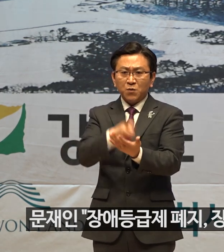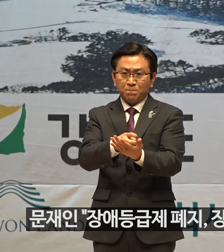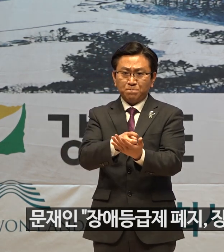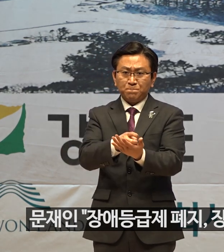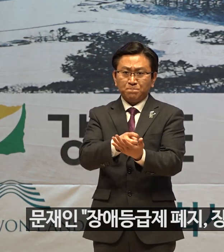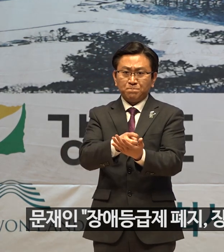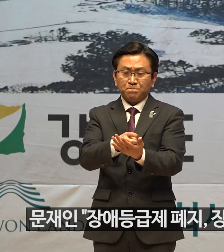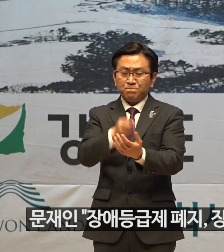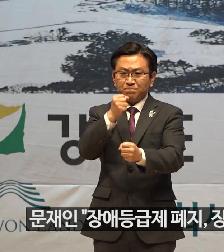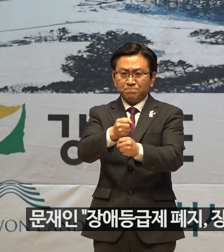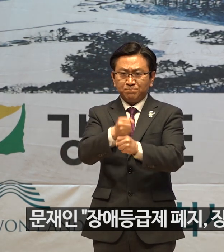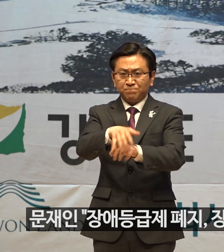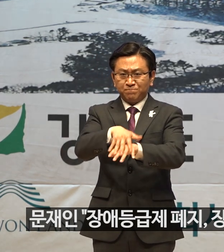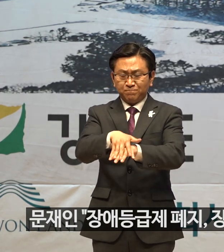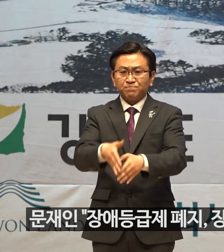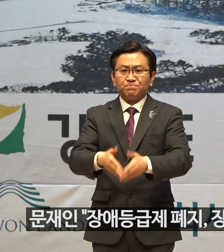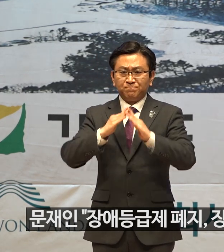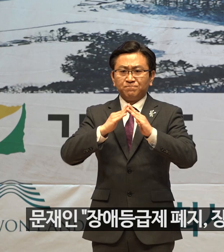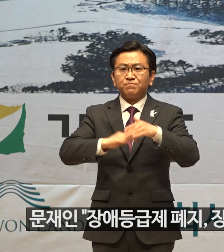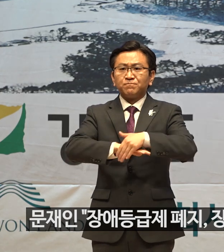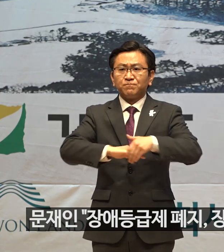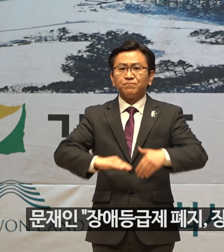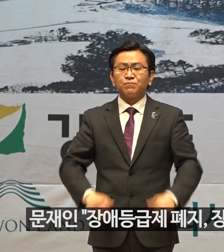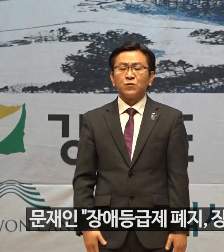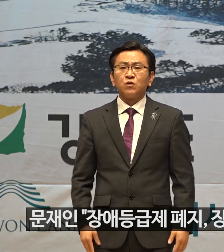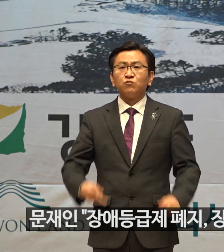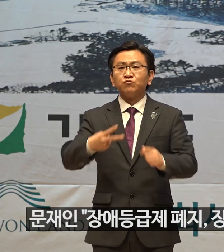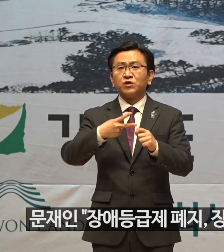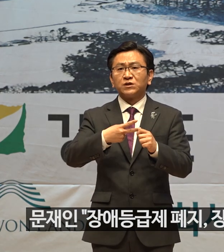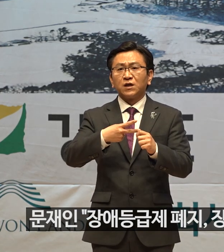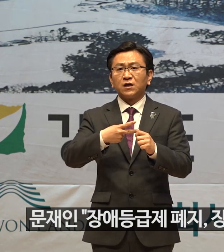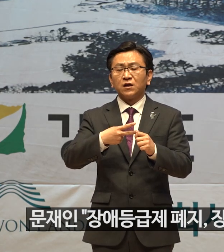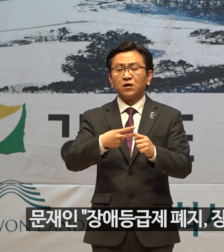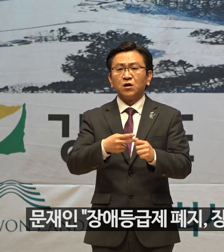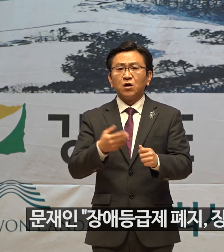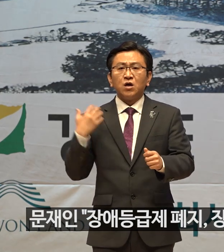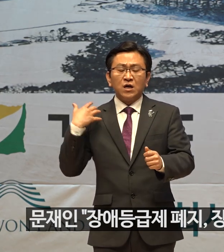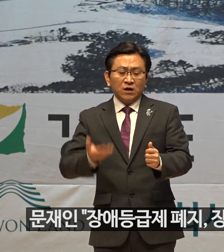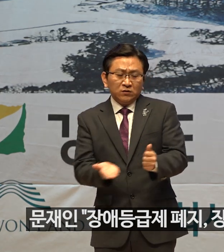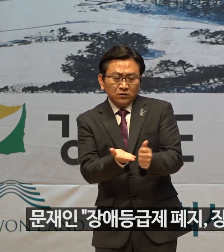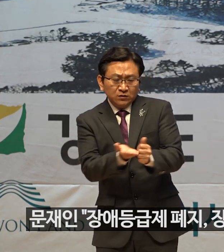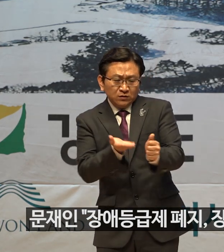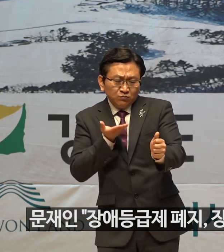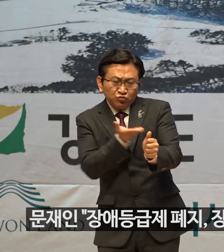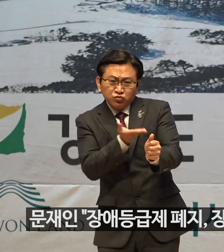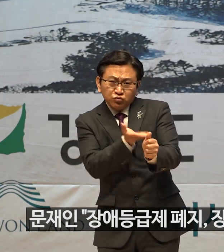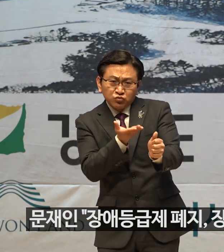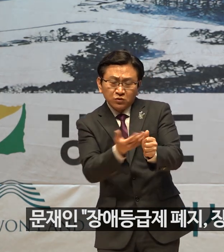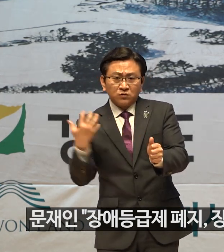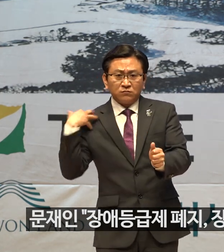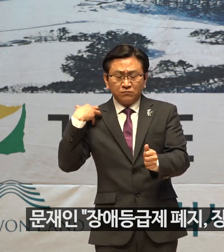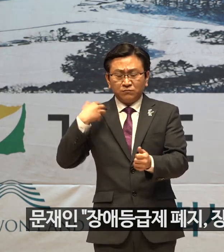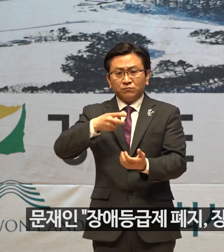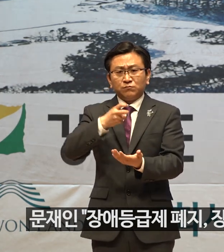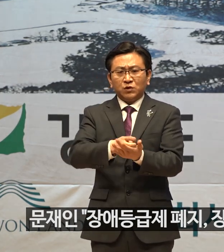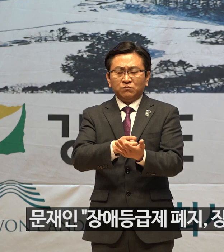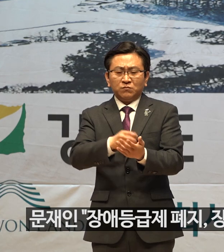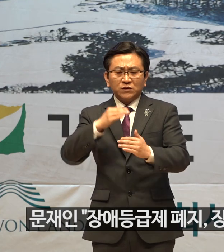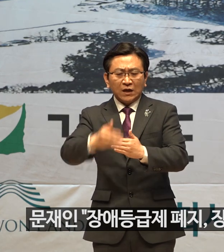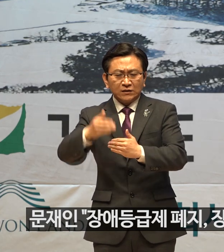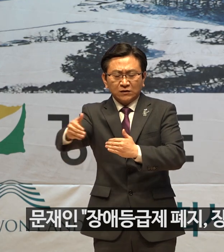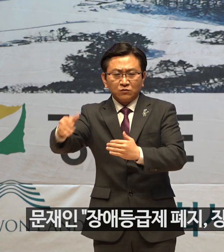제도를 구축하겠습니다. 둘째, 부양의무자 기준을 단계적으로